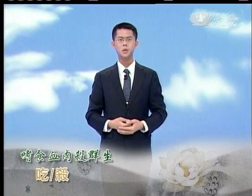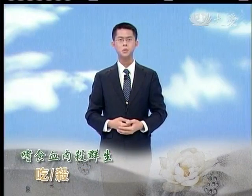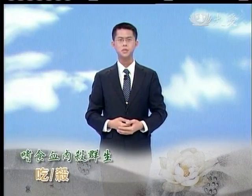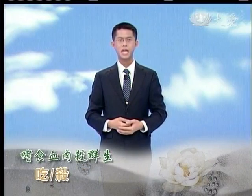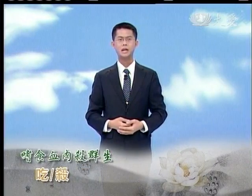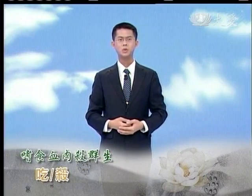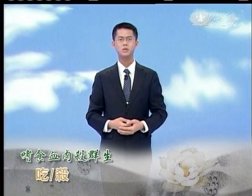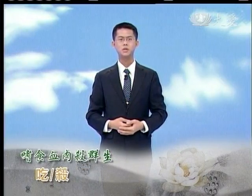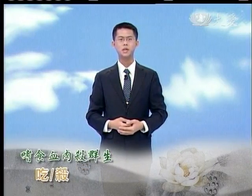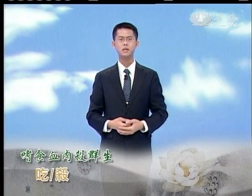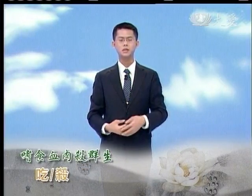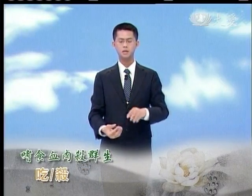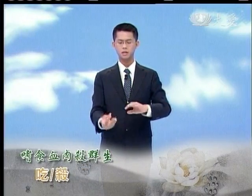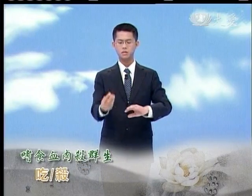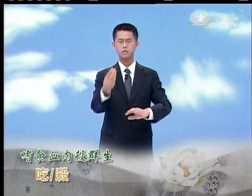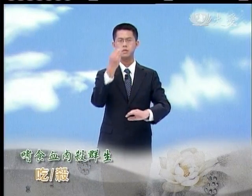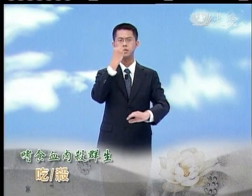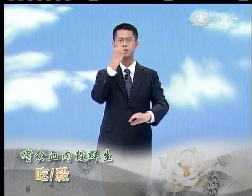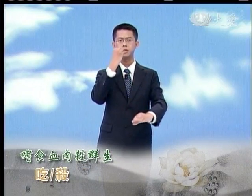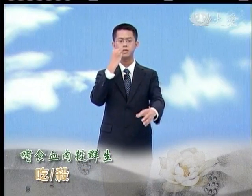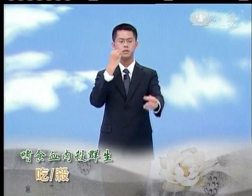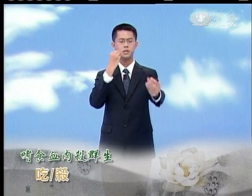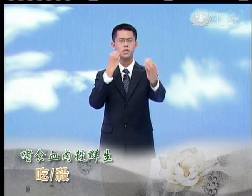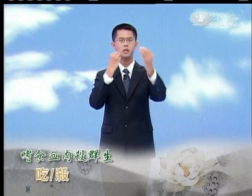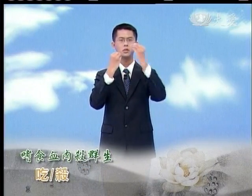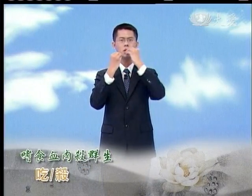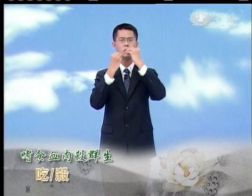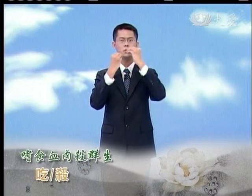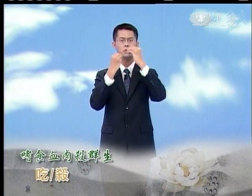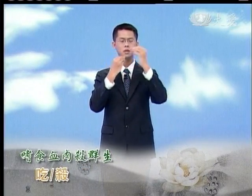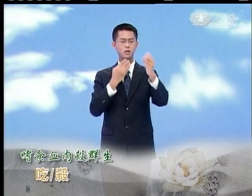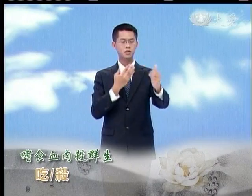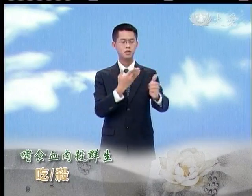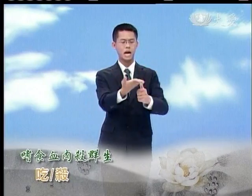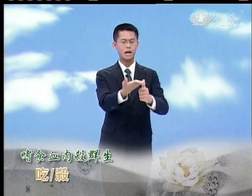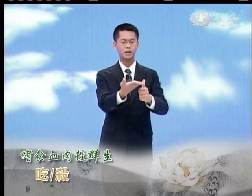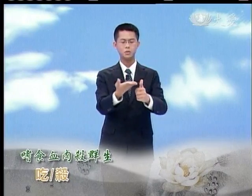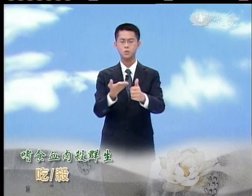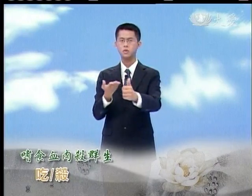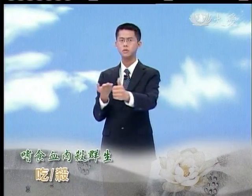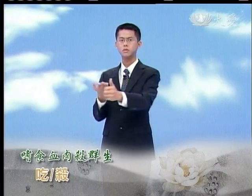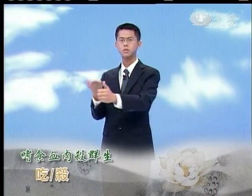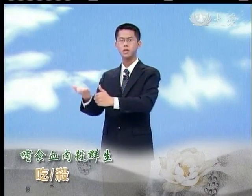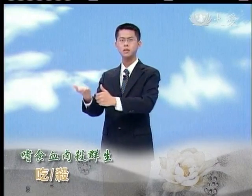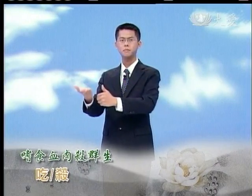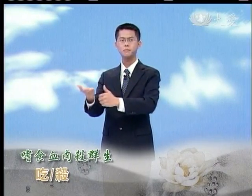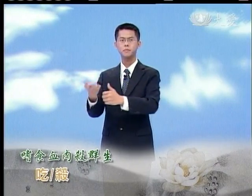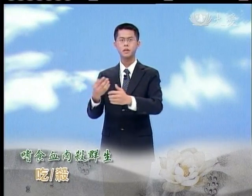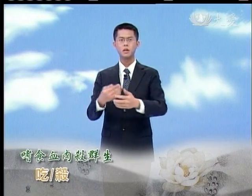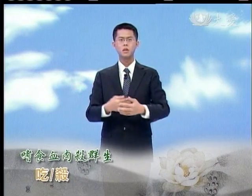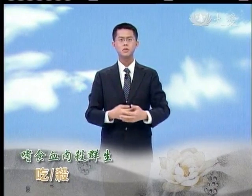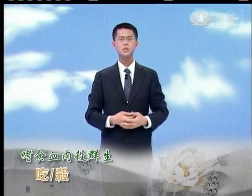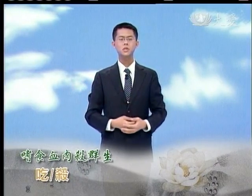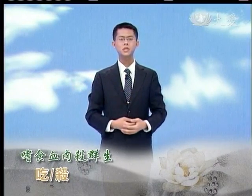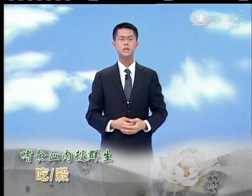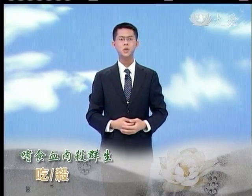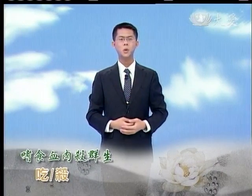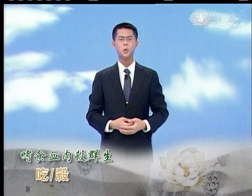肉杀群生，是食血肉杀群生。是食血肉，我